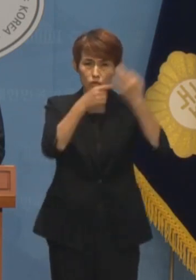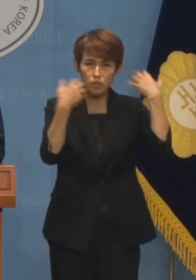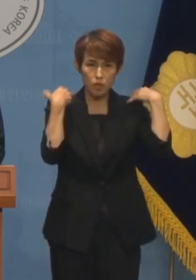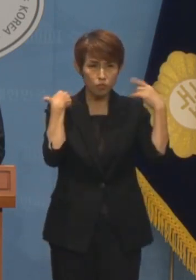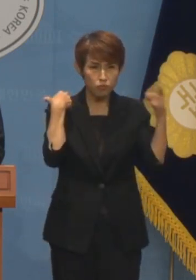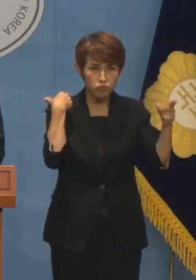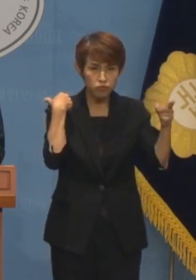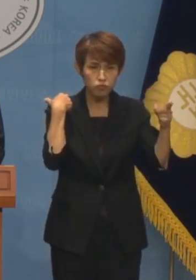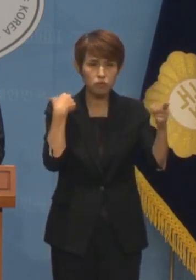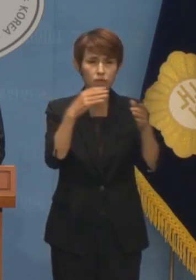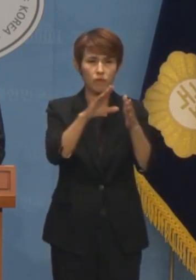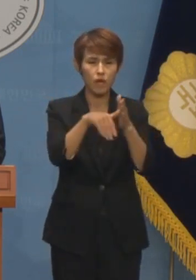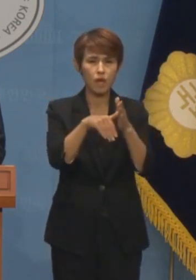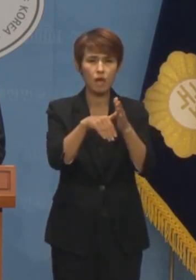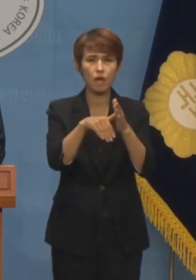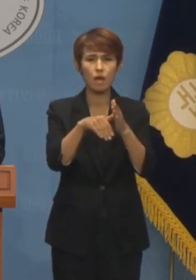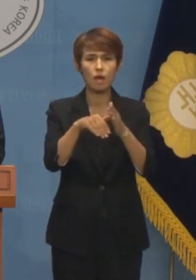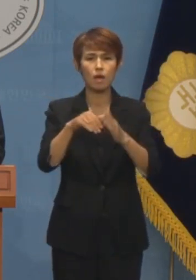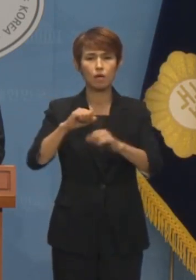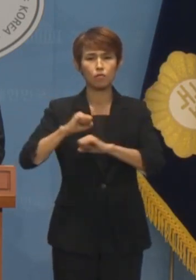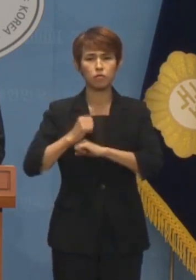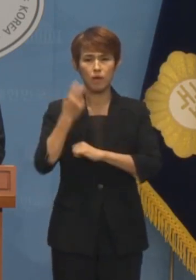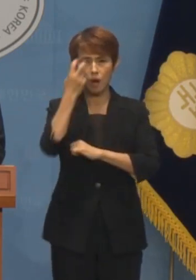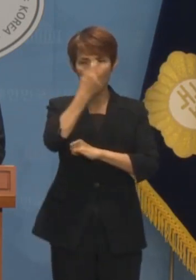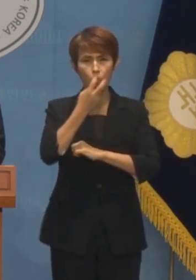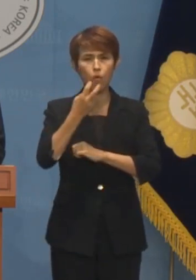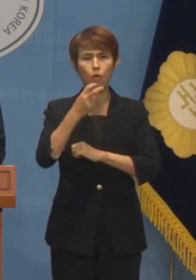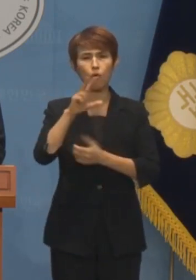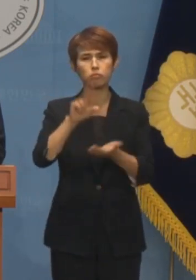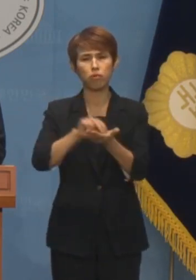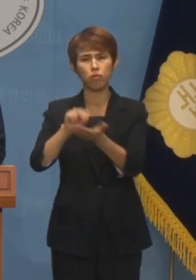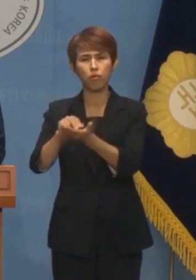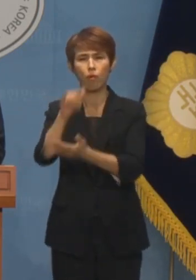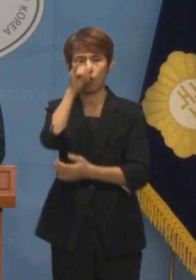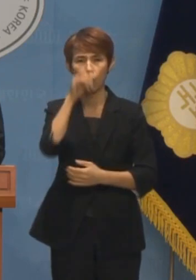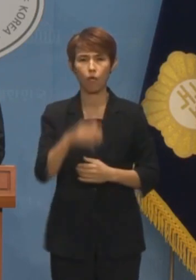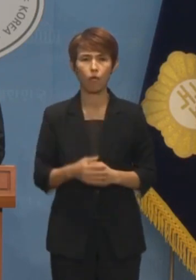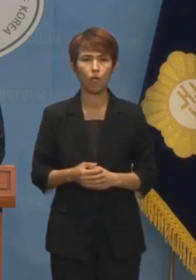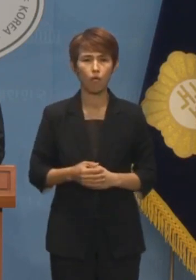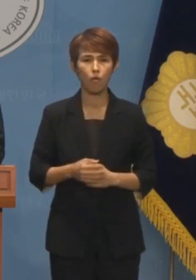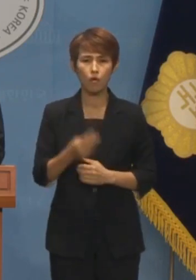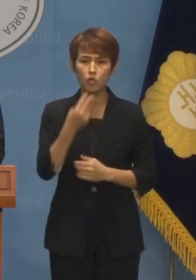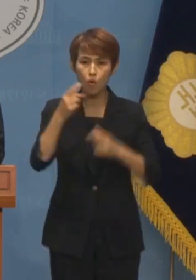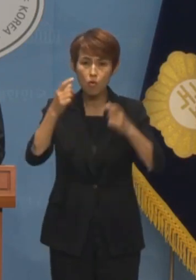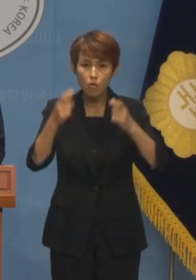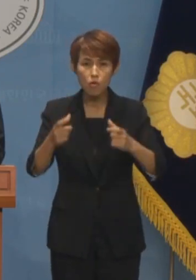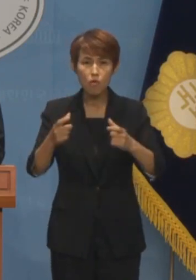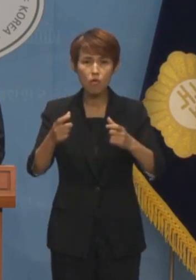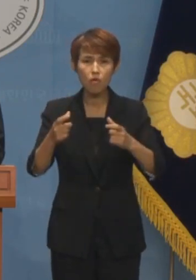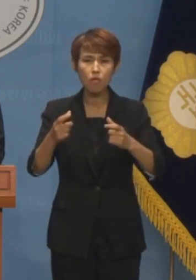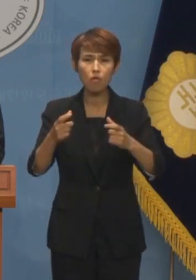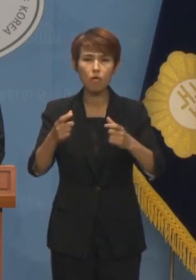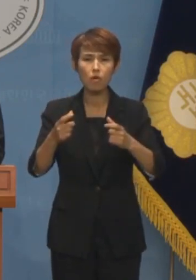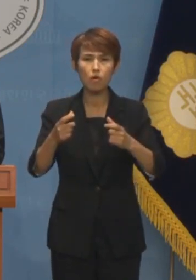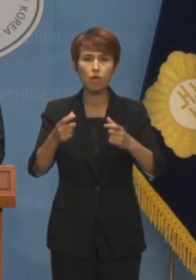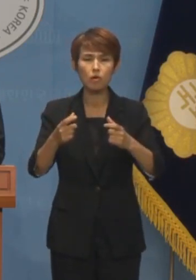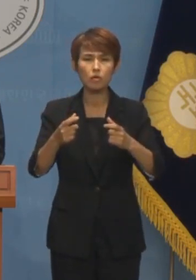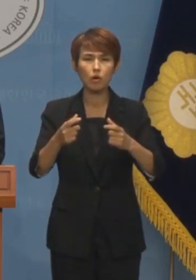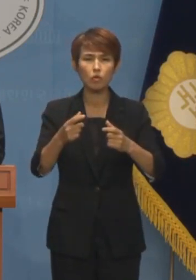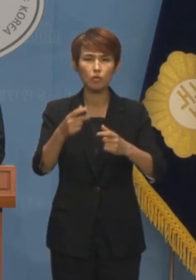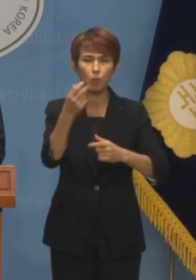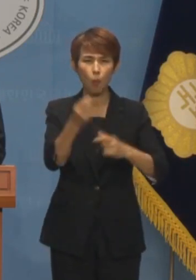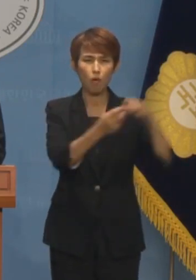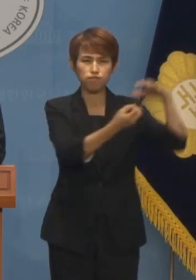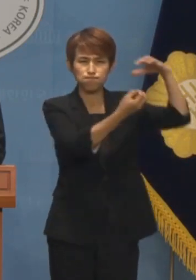들어 국가 안보 태세 곳곳에 구멍이 뚫리고 있습니다. 수도 서울 영공이 통째로 무인기와 오물풍선에